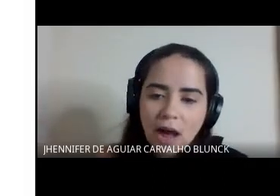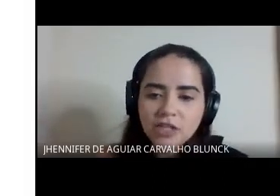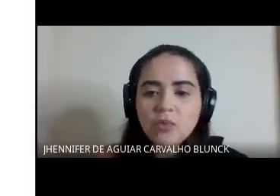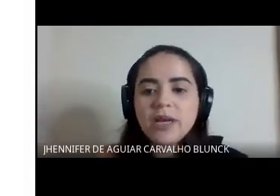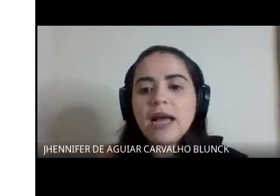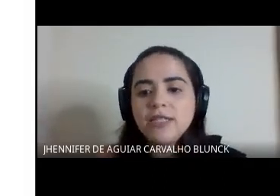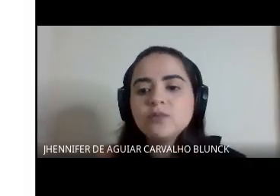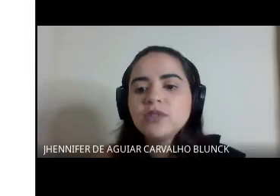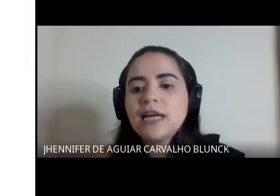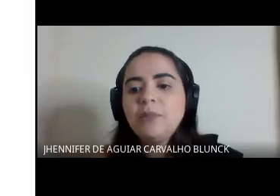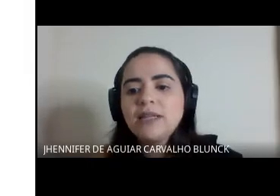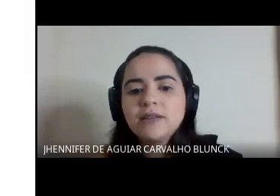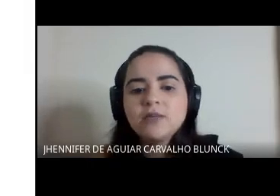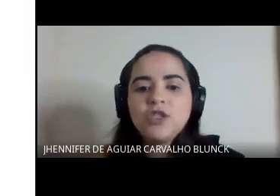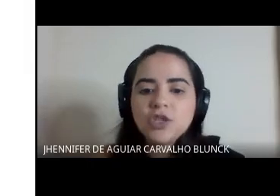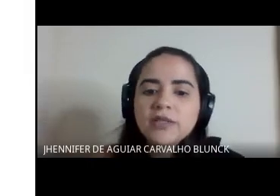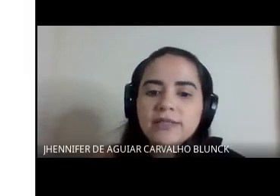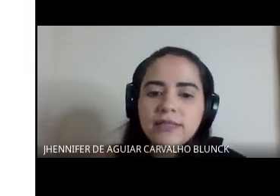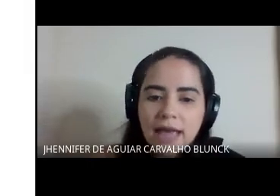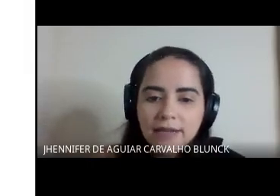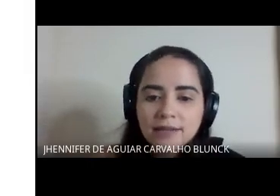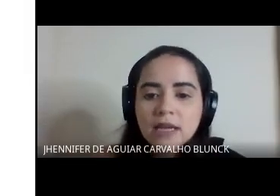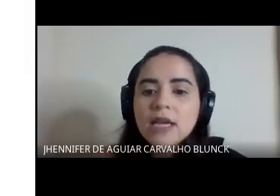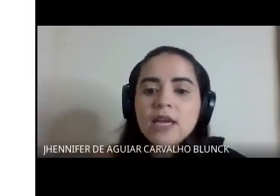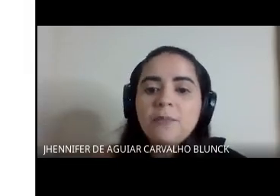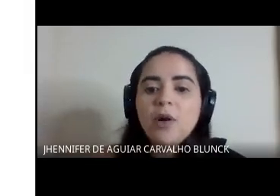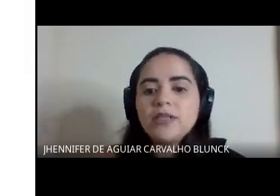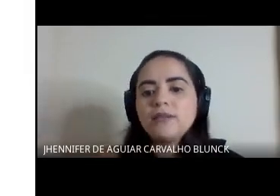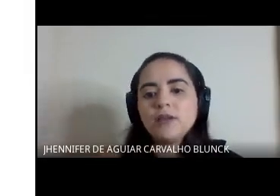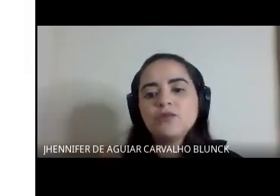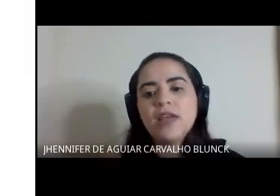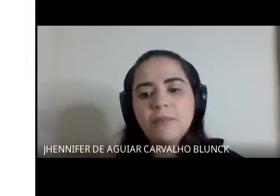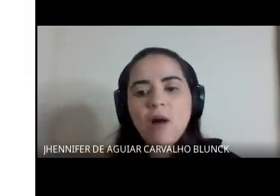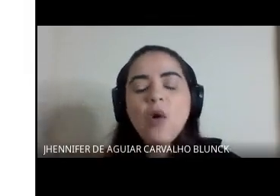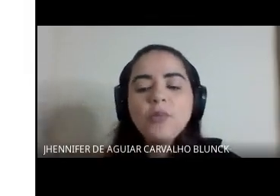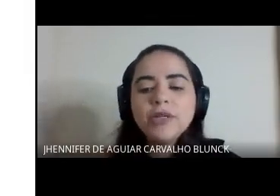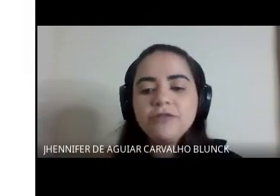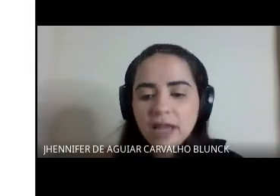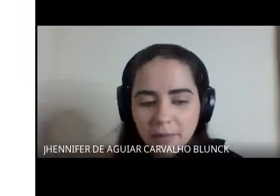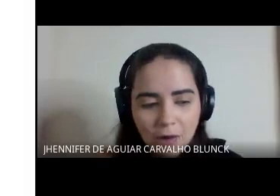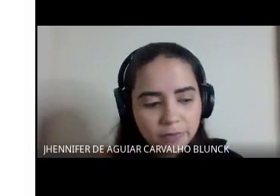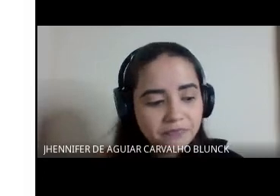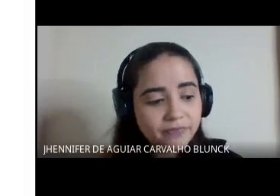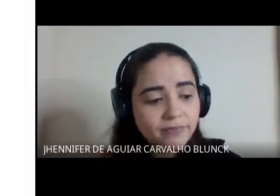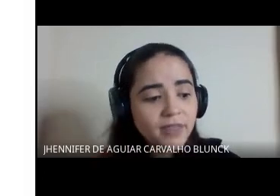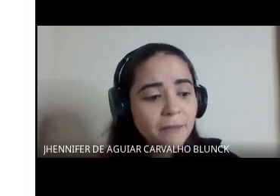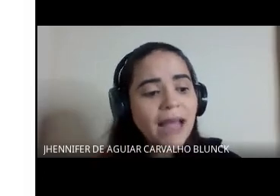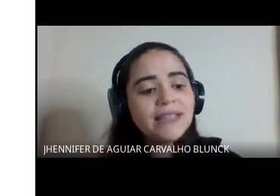uma linguagem? É um mecanismo usado para transmitir nossas ideias e pode ser tanto verbal como não